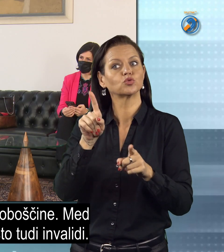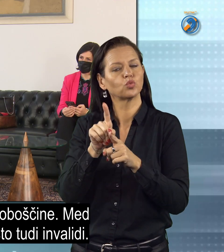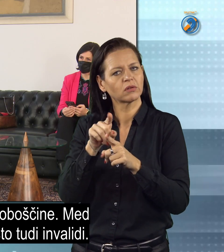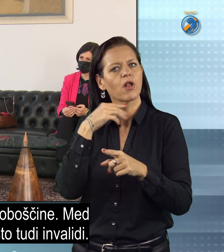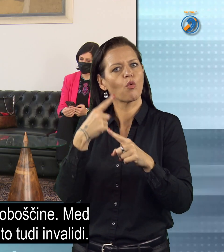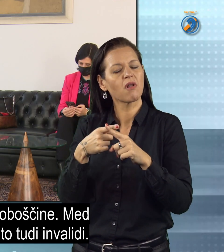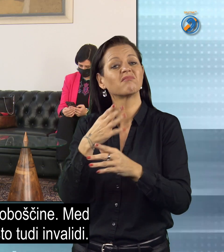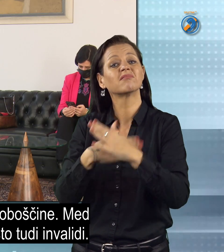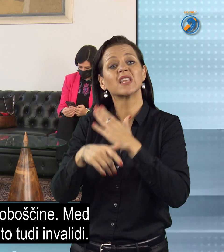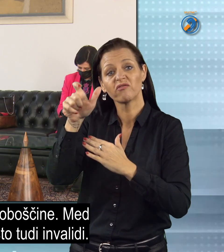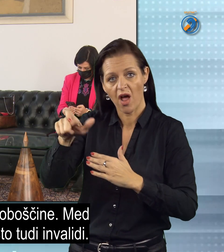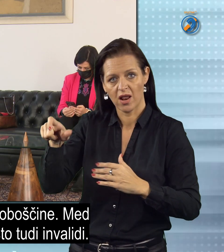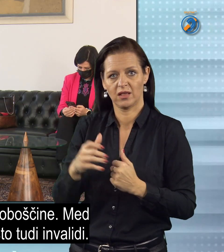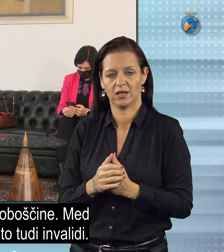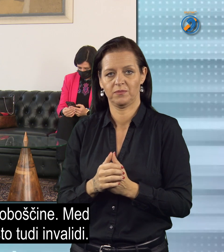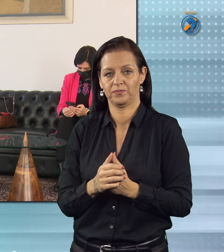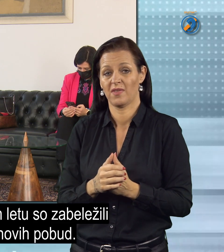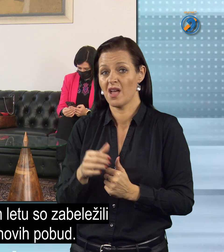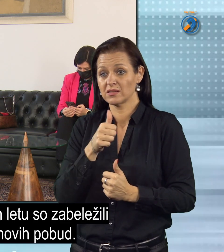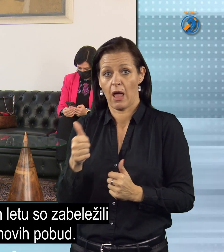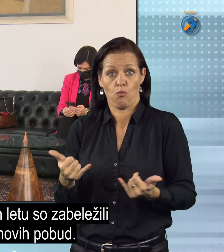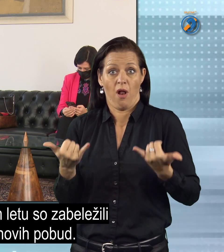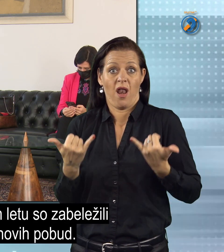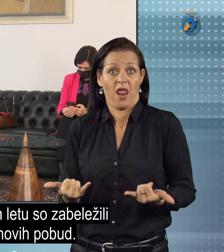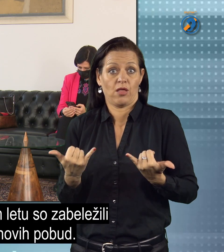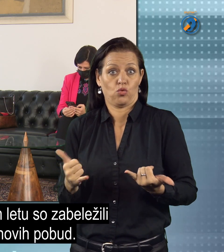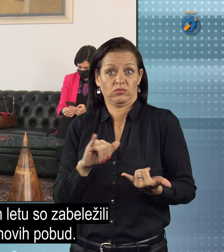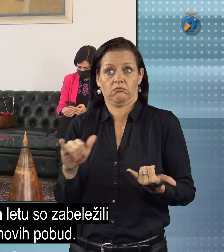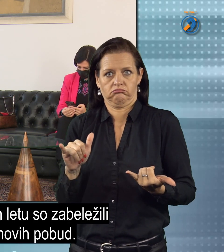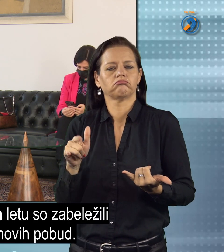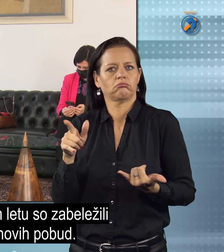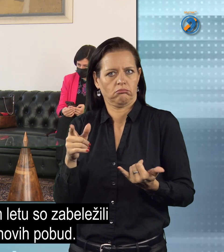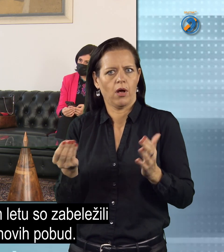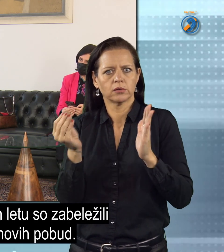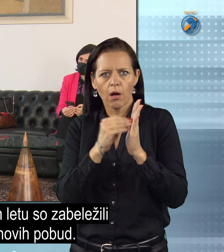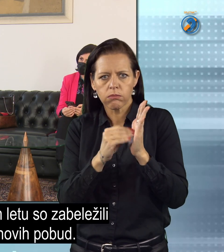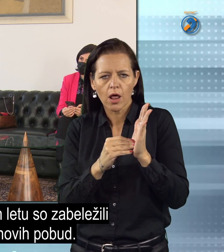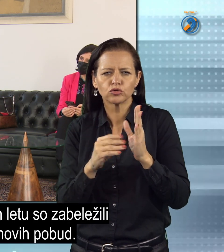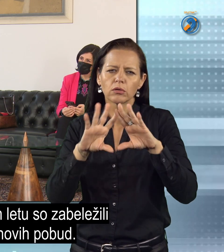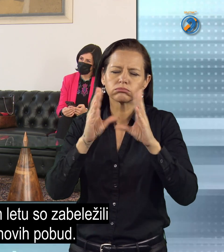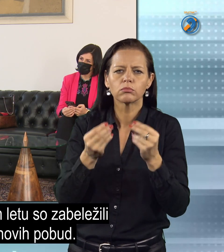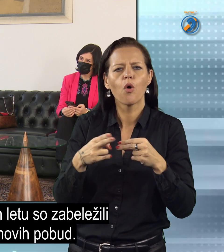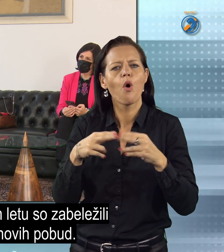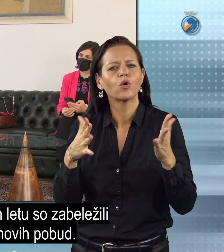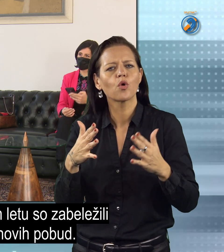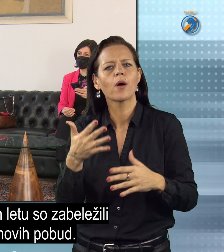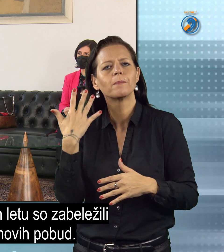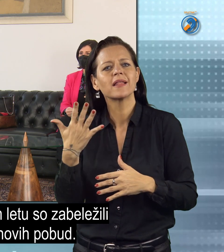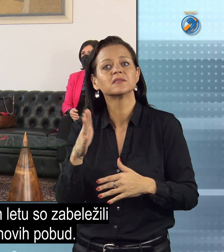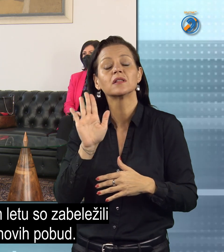Med njimi so pogosto tudi invalidi. Samo v letošnjem letu so zabeležili okrog 50 njihovih